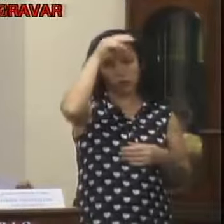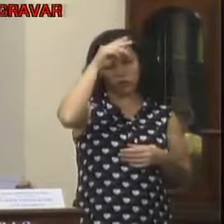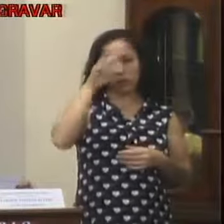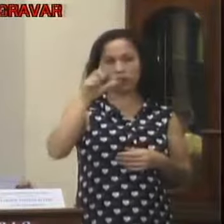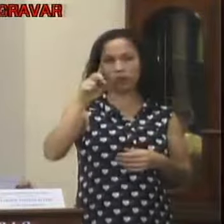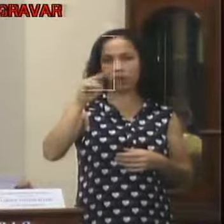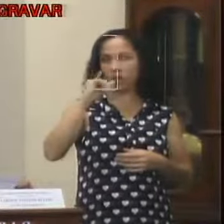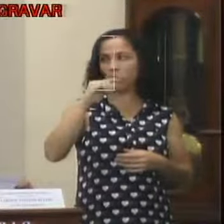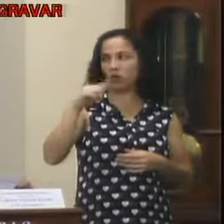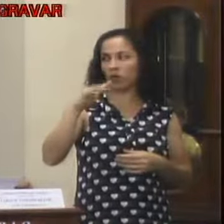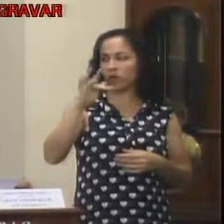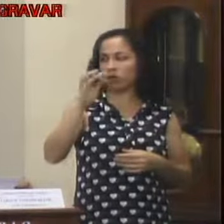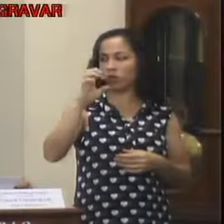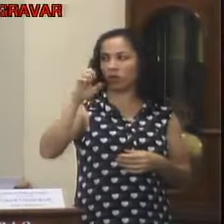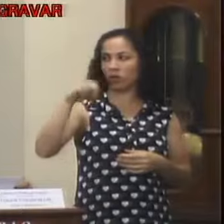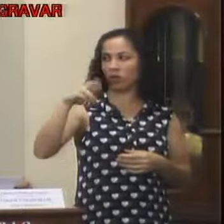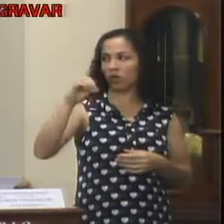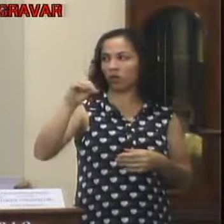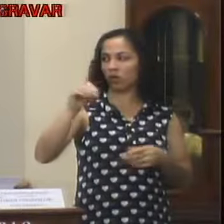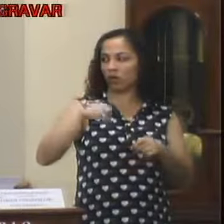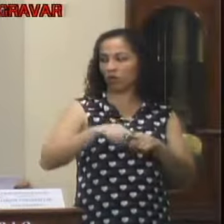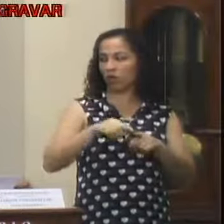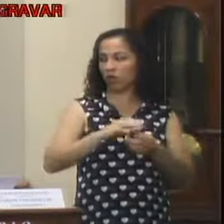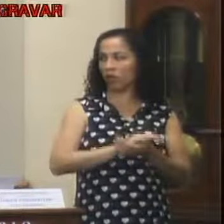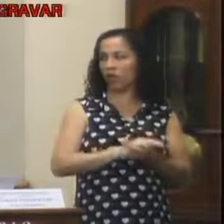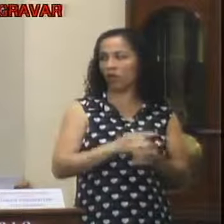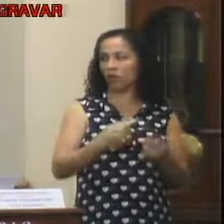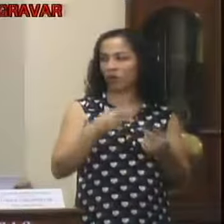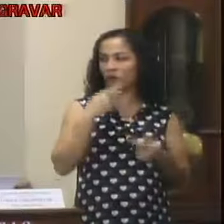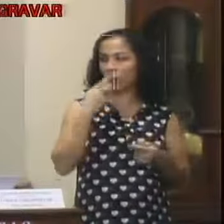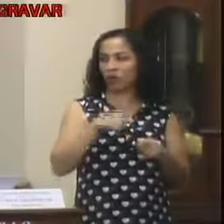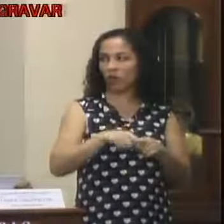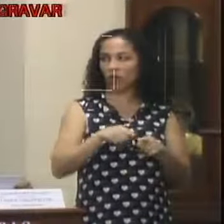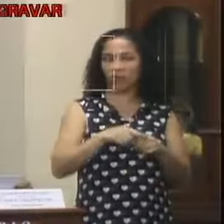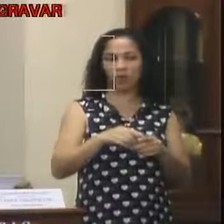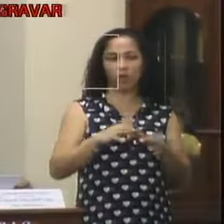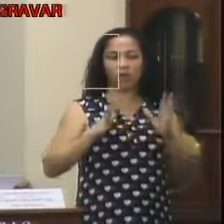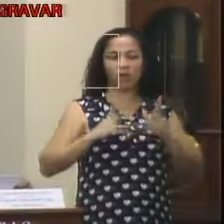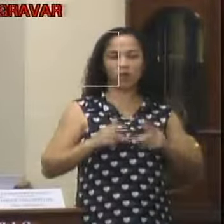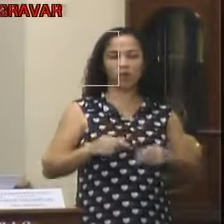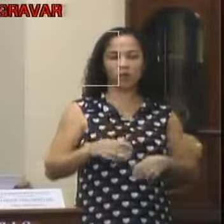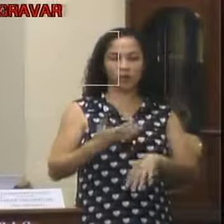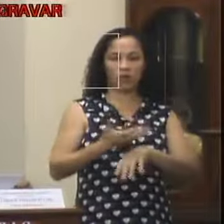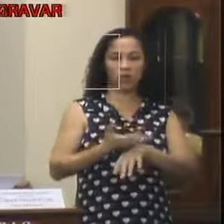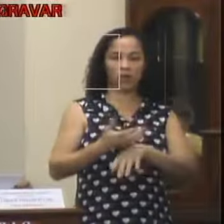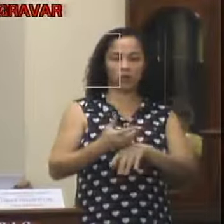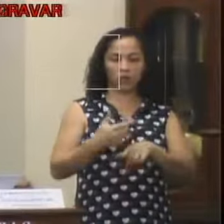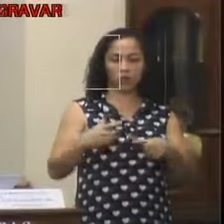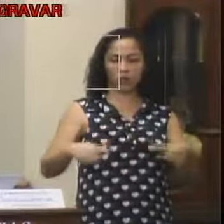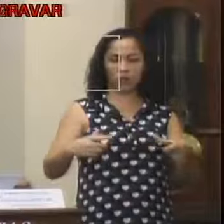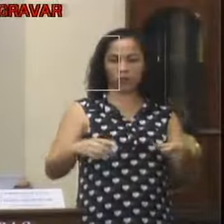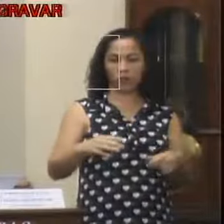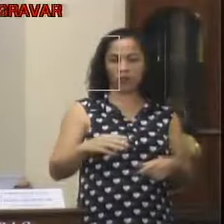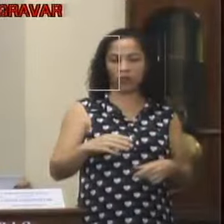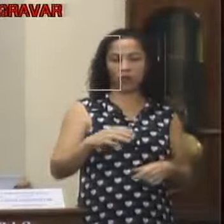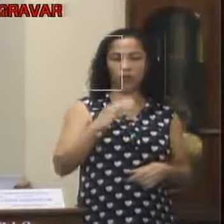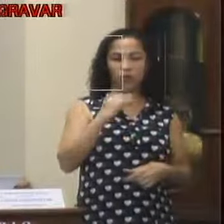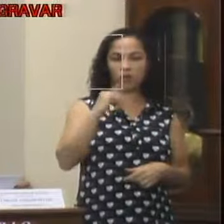Luiz Fernando Furtado da Graça, que determine ao setor responsável uma limpeza no cemitério municipal do distrito de